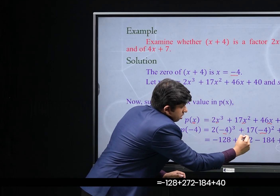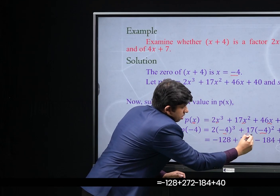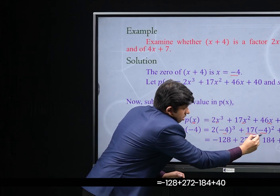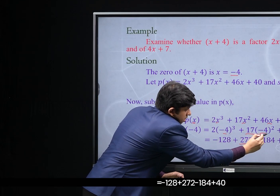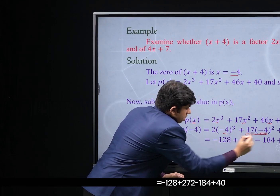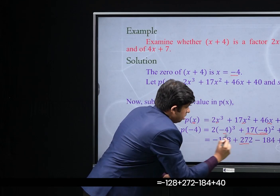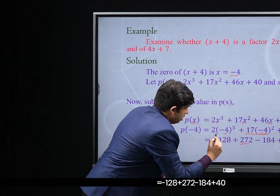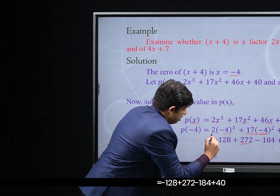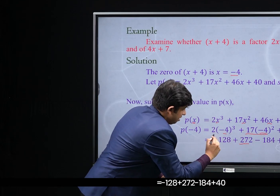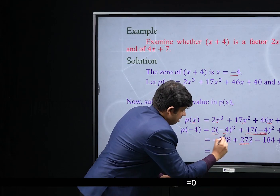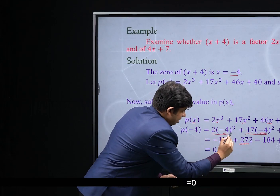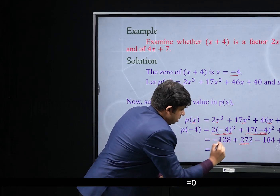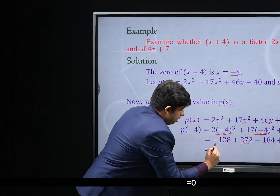கூட்டல் 40 ஈடு 0.